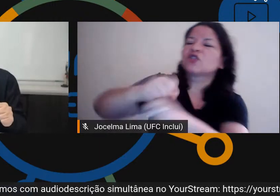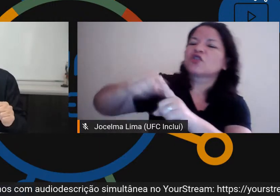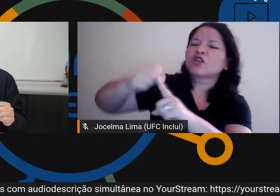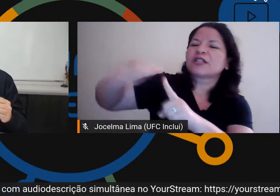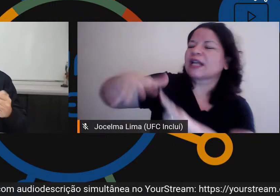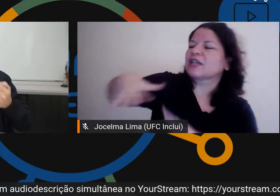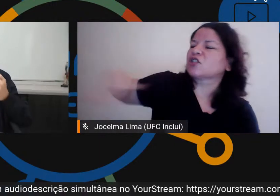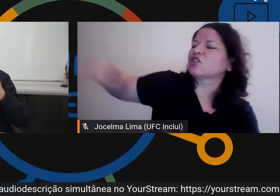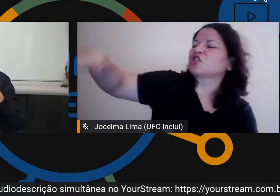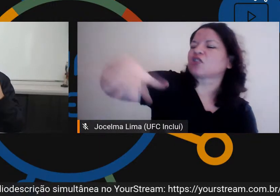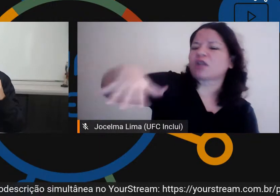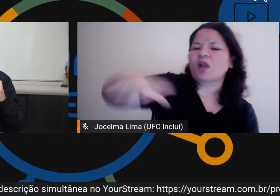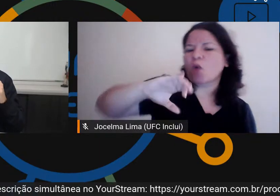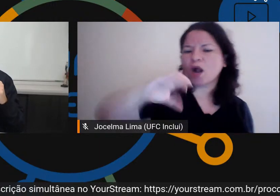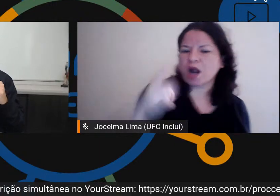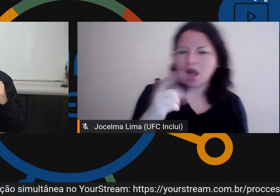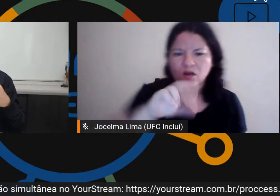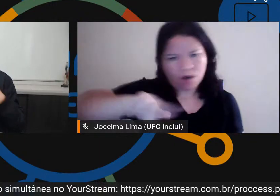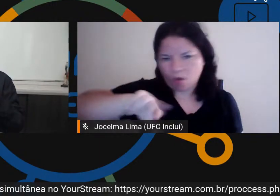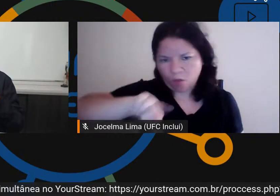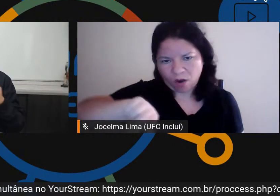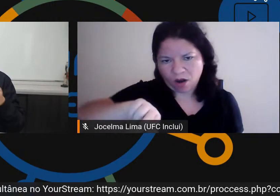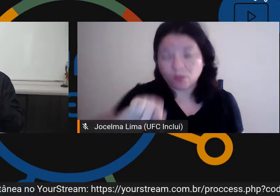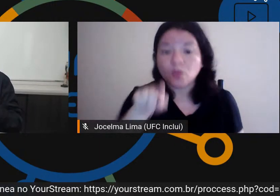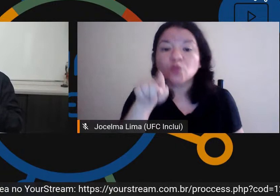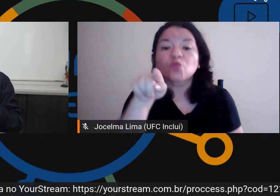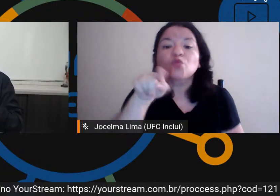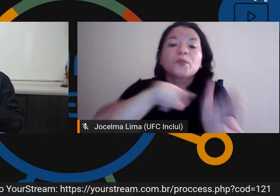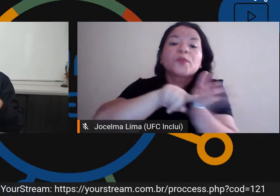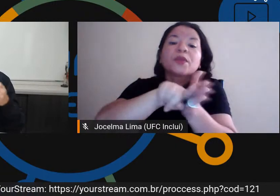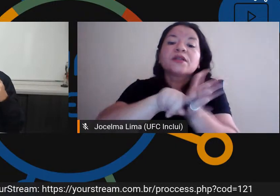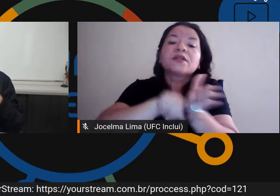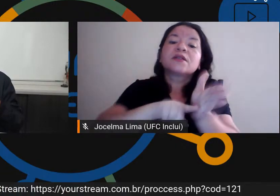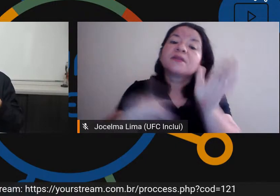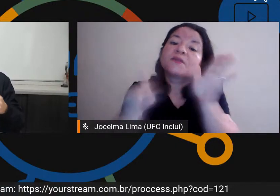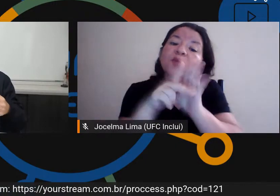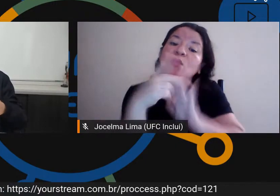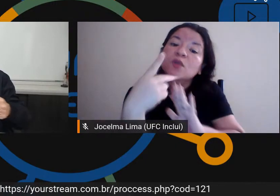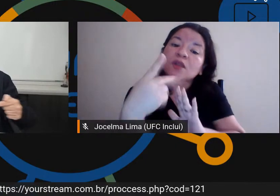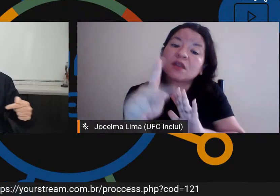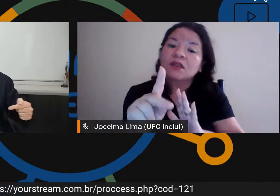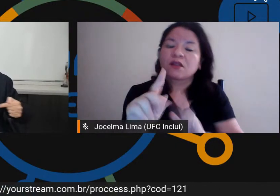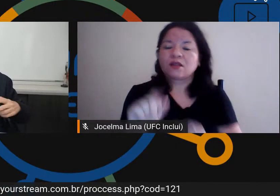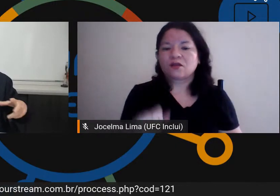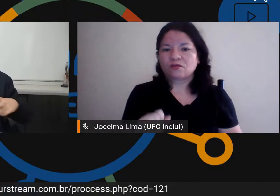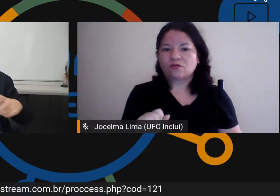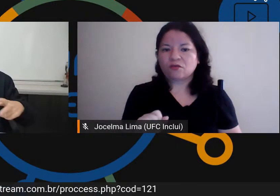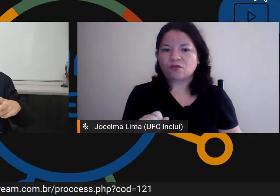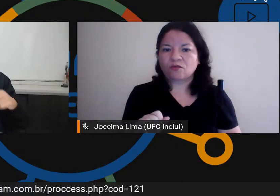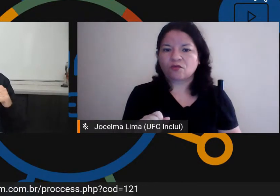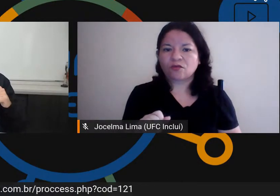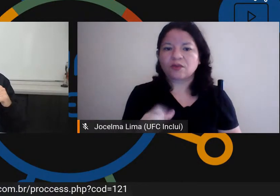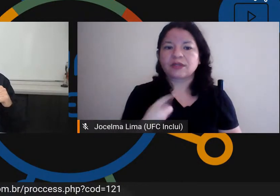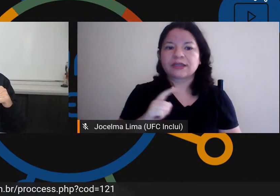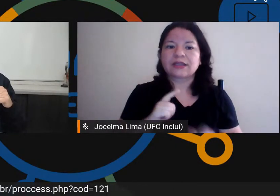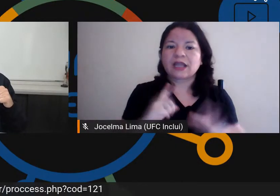não. Porque a pesquisa que você fez, foi você que fez. A pesquisa que você fez está no seu núcleo